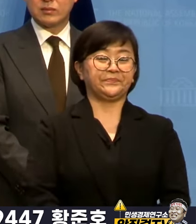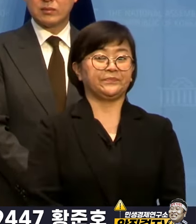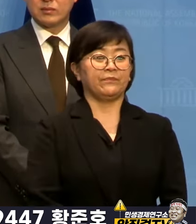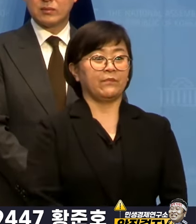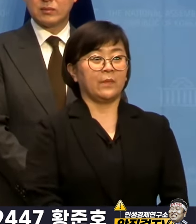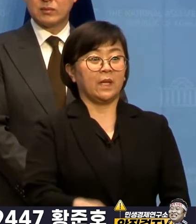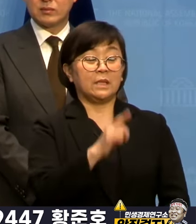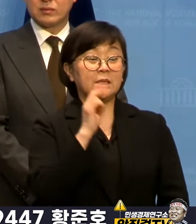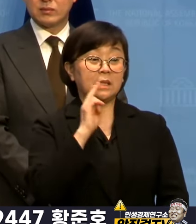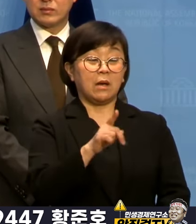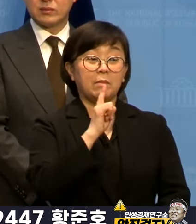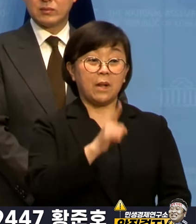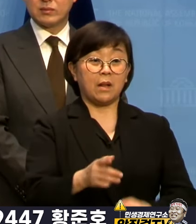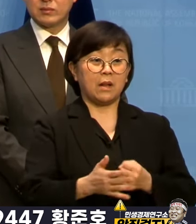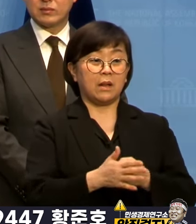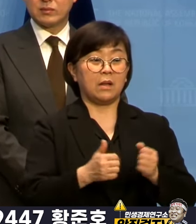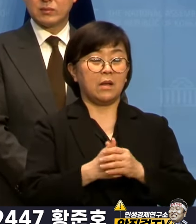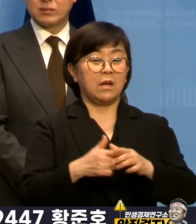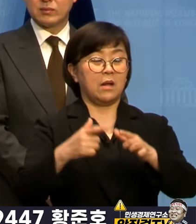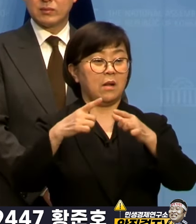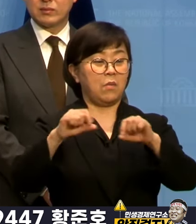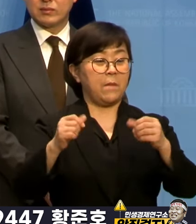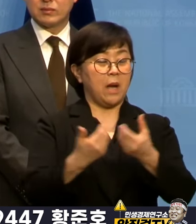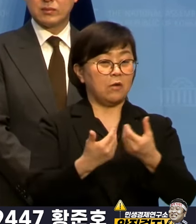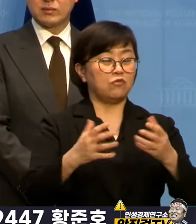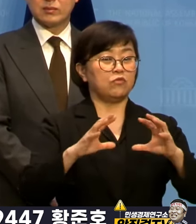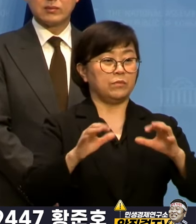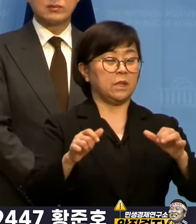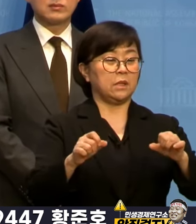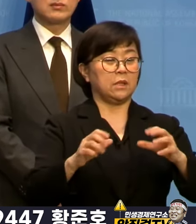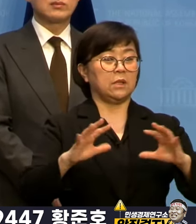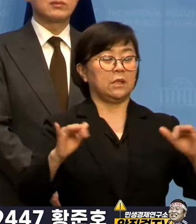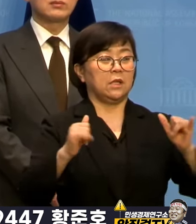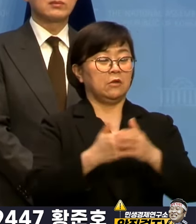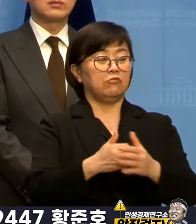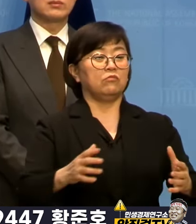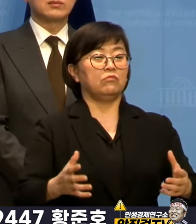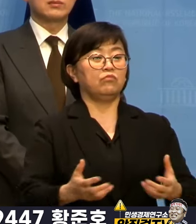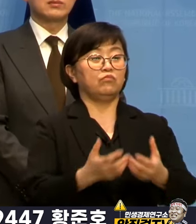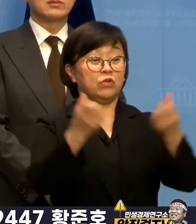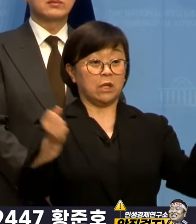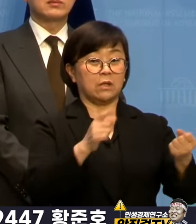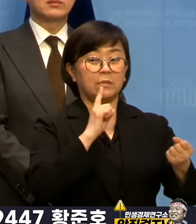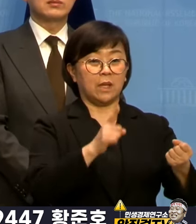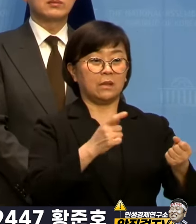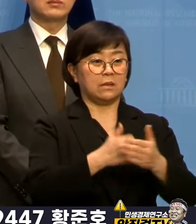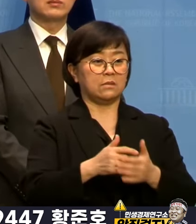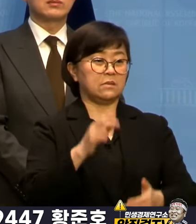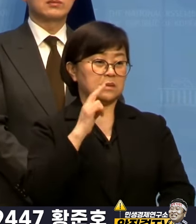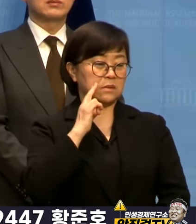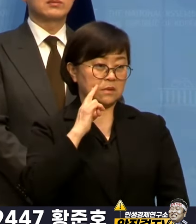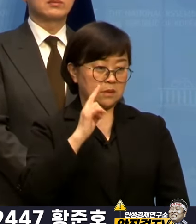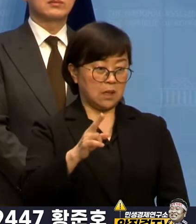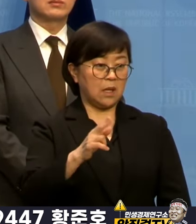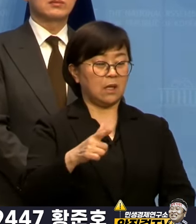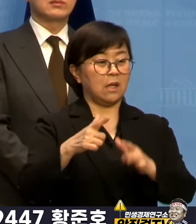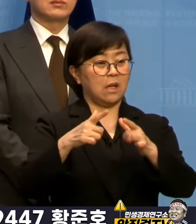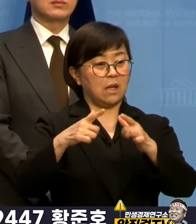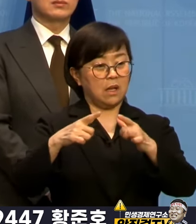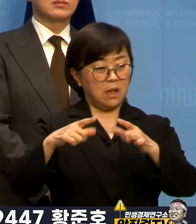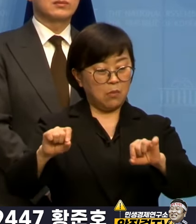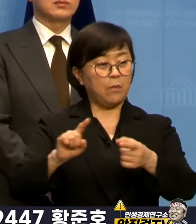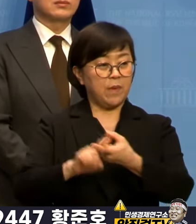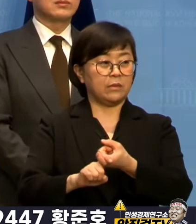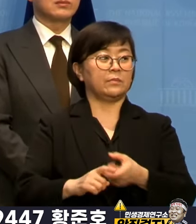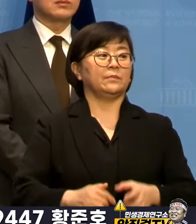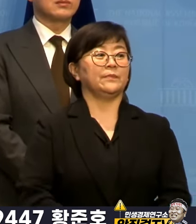또 가장 심각한 말은 반민특위가 국민을 분열시켰다. 라는 굉장히 심각한 또치민망을